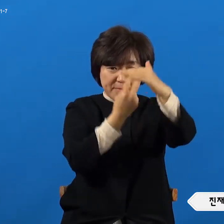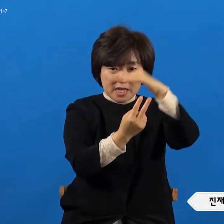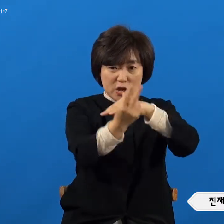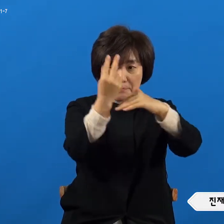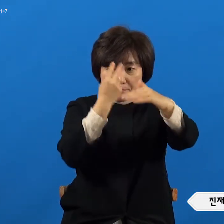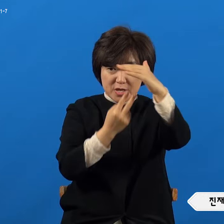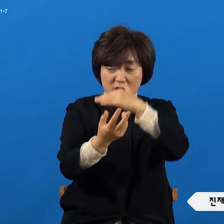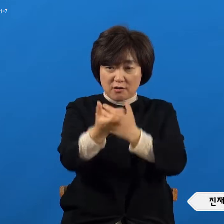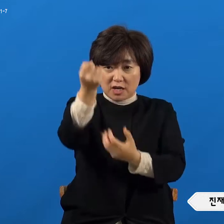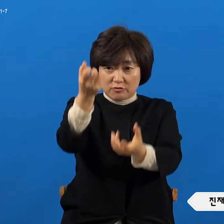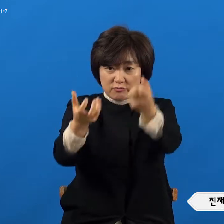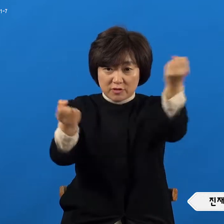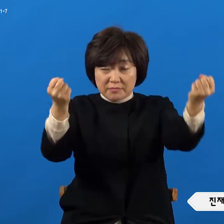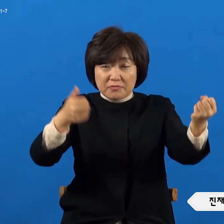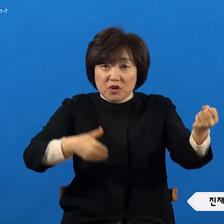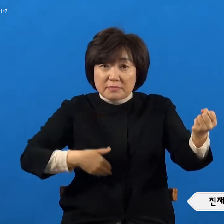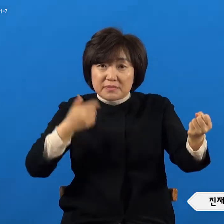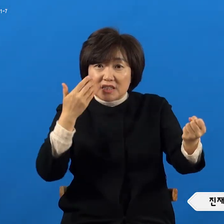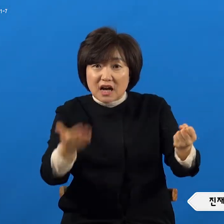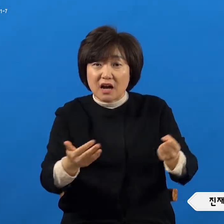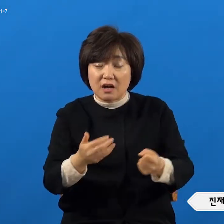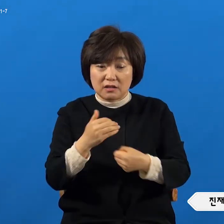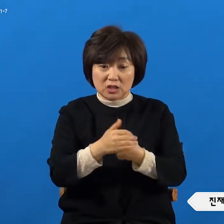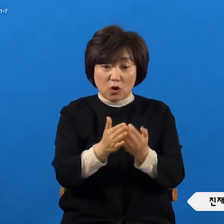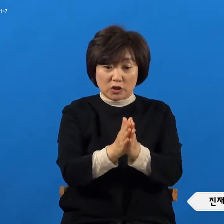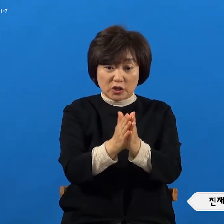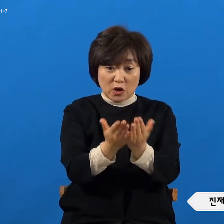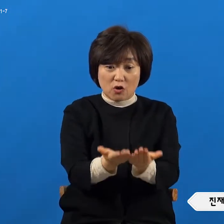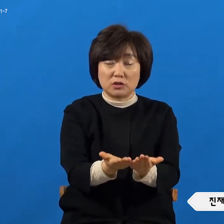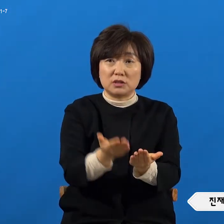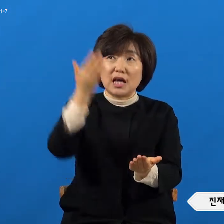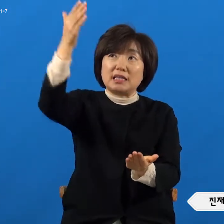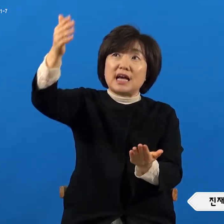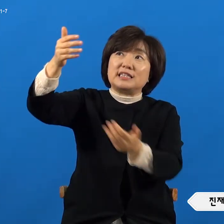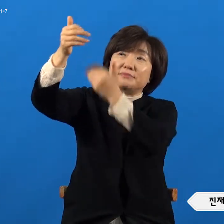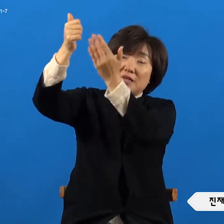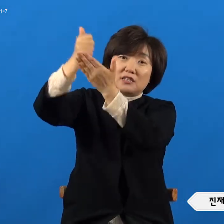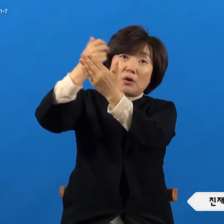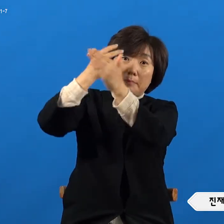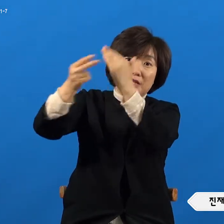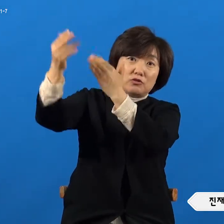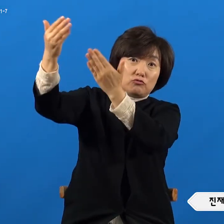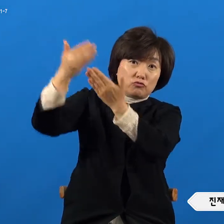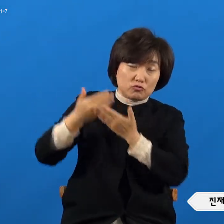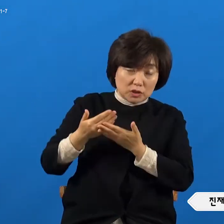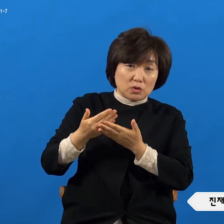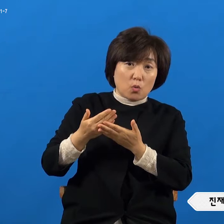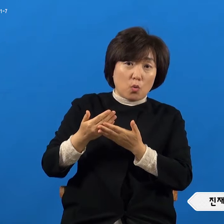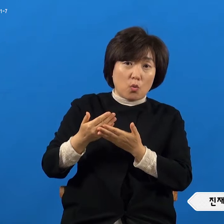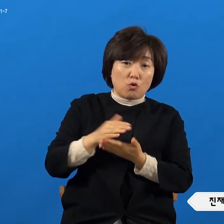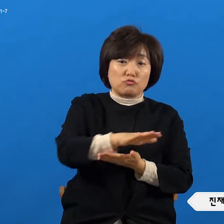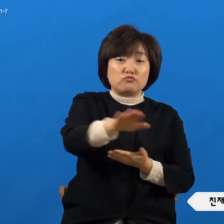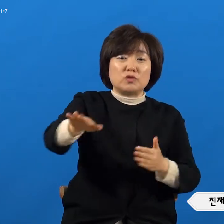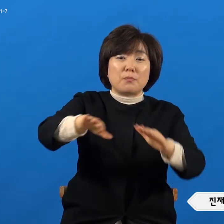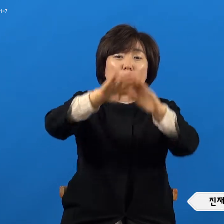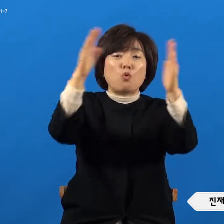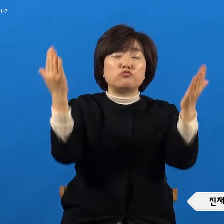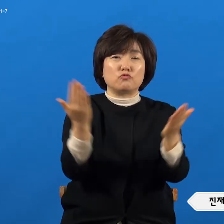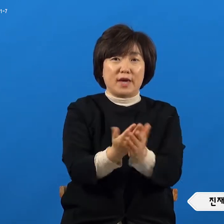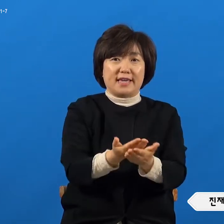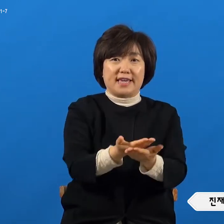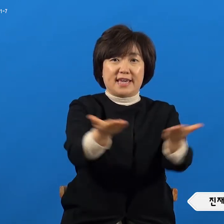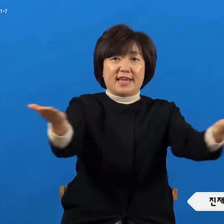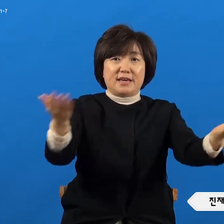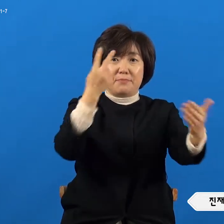겁니까? 성경은 하나님께서 비전을 주시고 그 비전을 우리 모두에게 주시는 것이라고